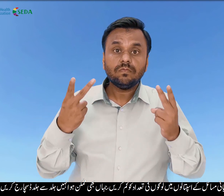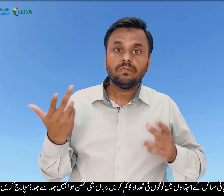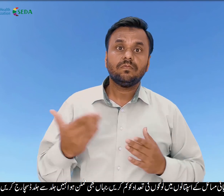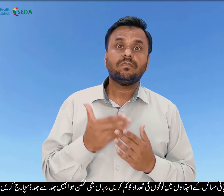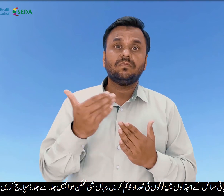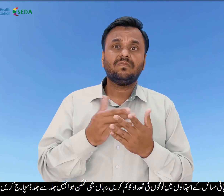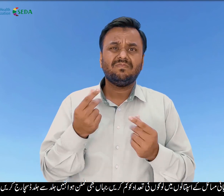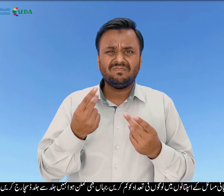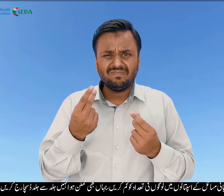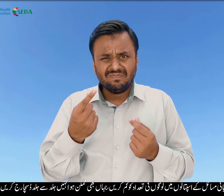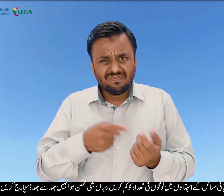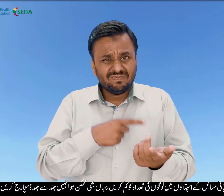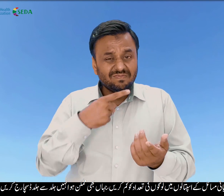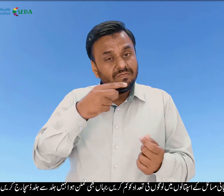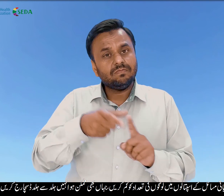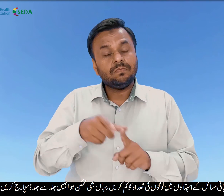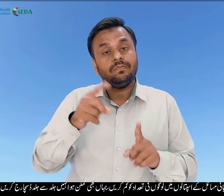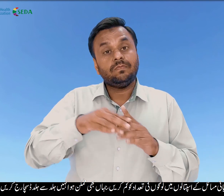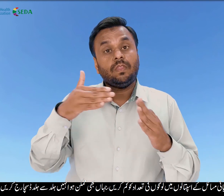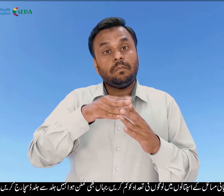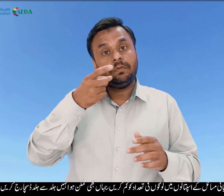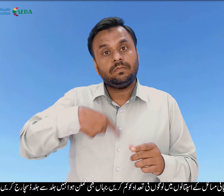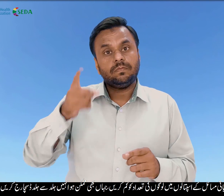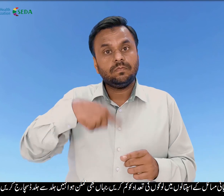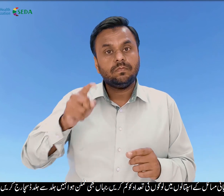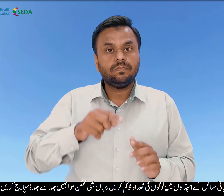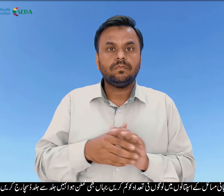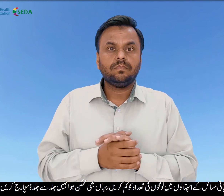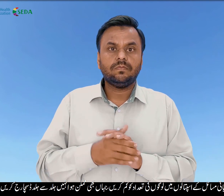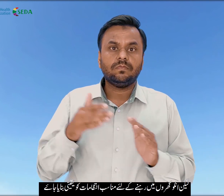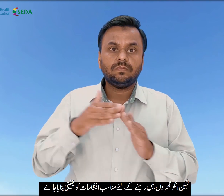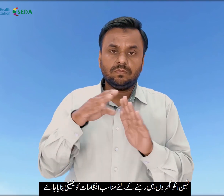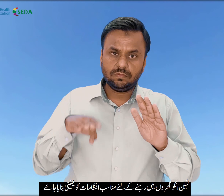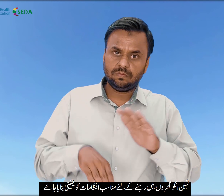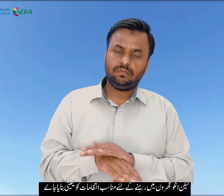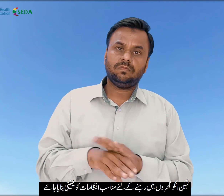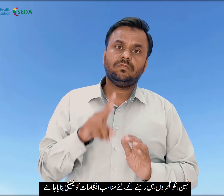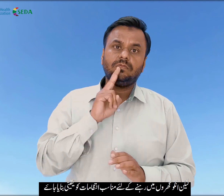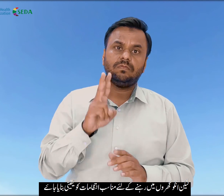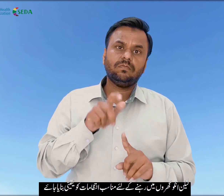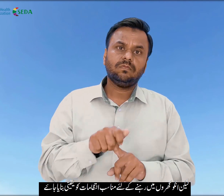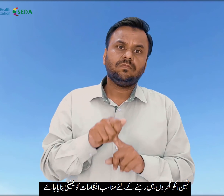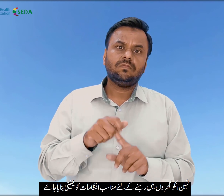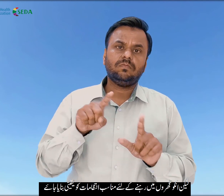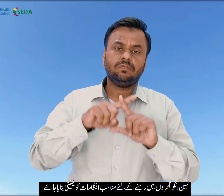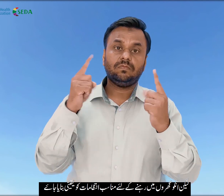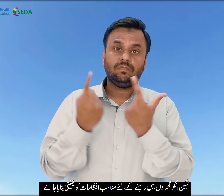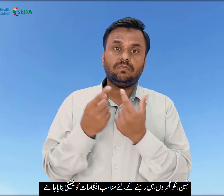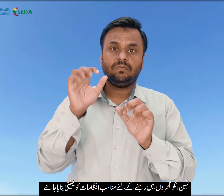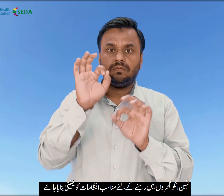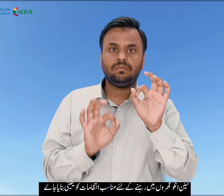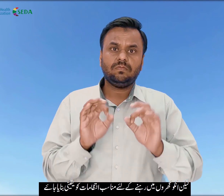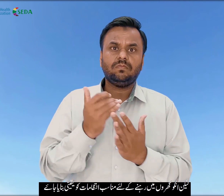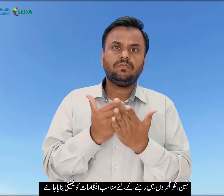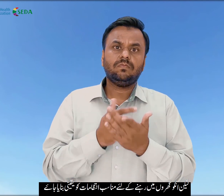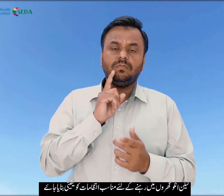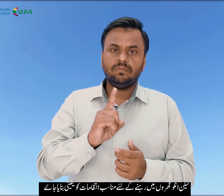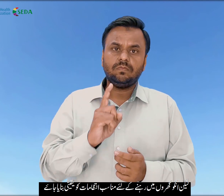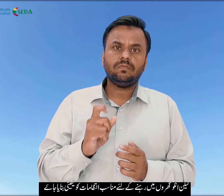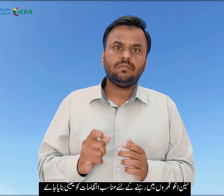ممکن ہو انہیں جلد سے جلد ڈسچارج کریں، لیکن ان کو گھروں میں رہنے کے لیے مناسب انتظامات کو